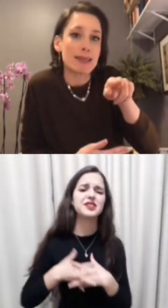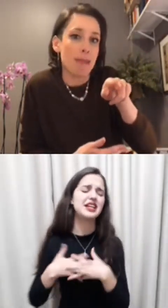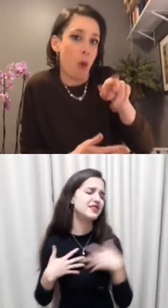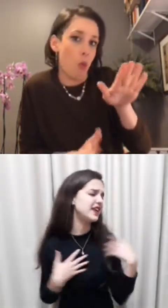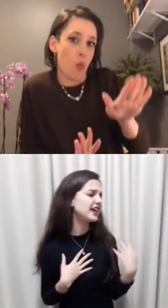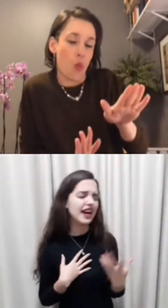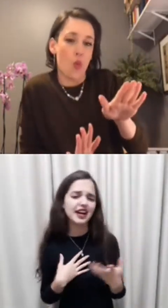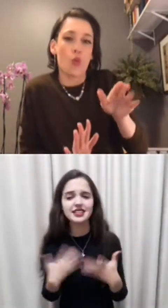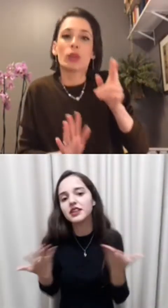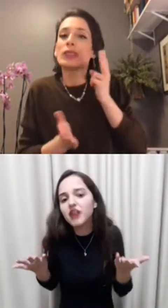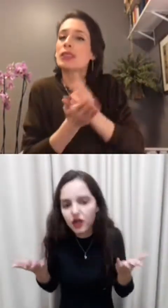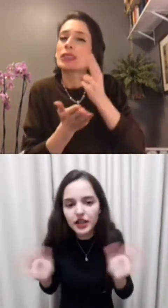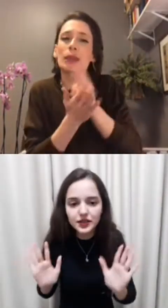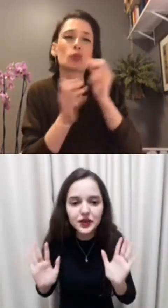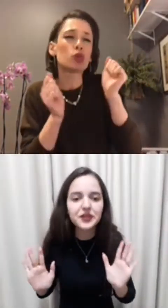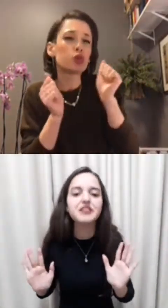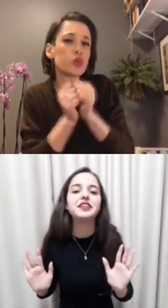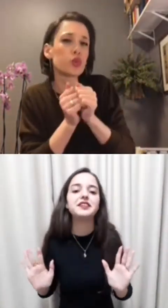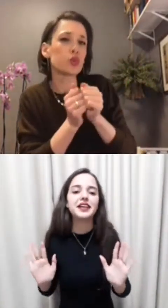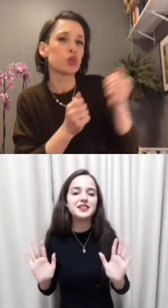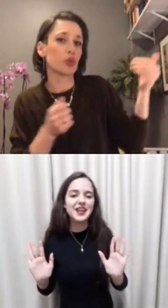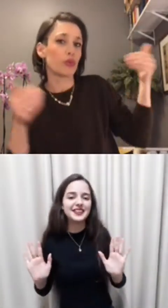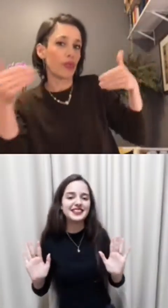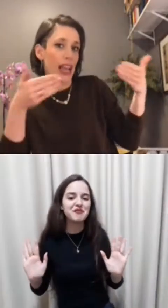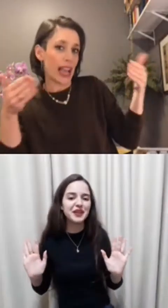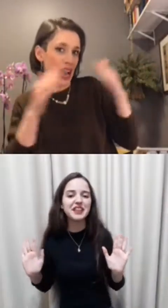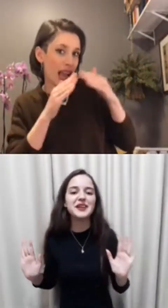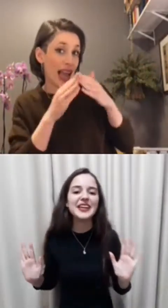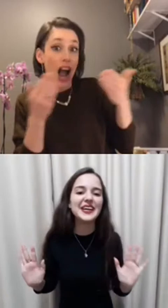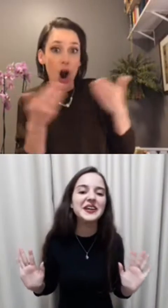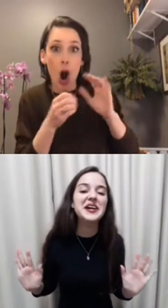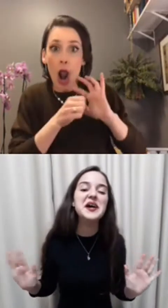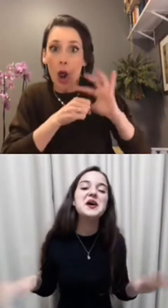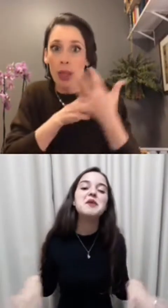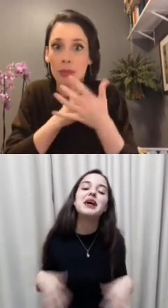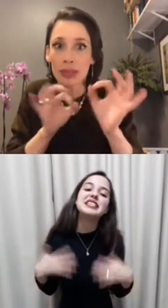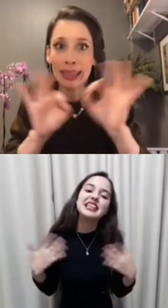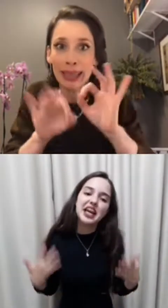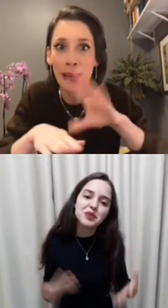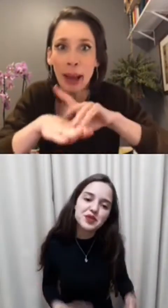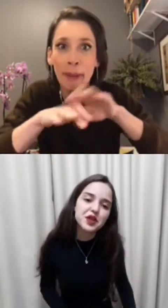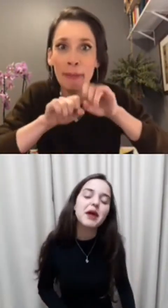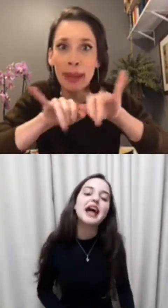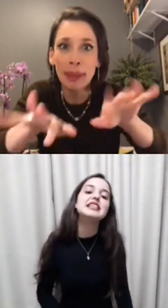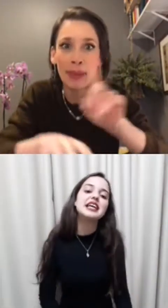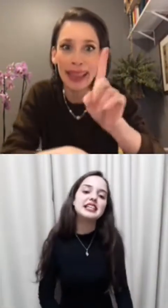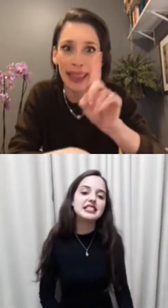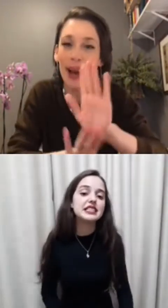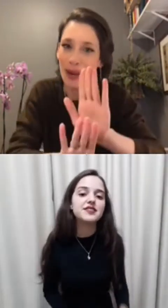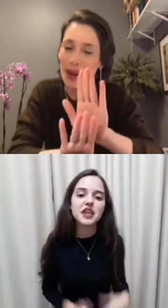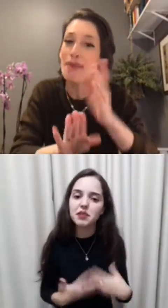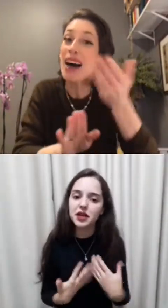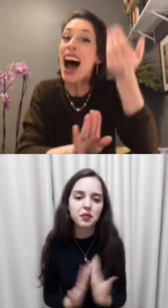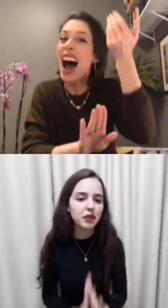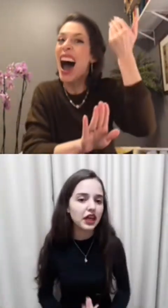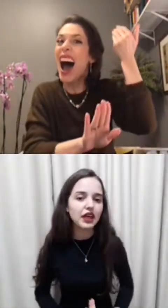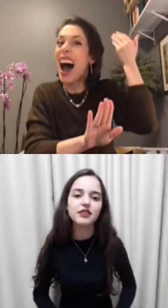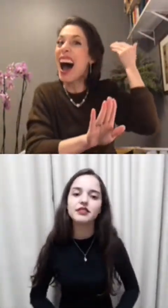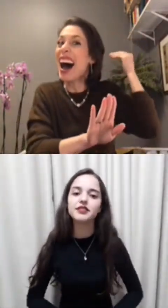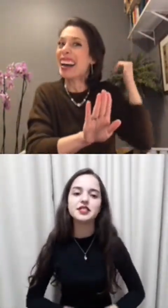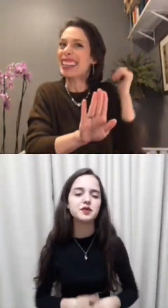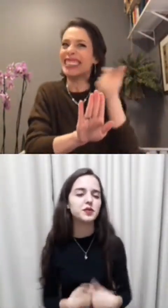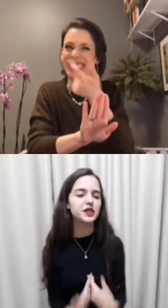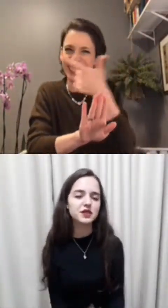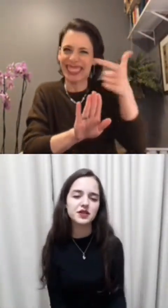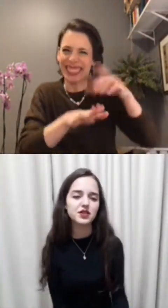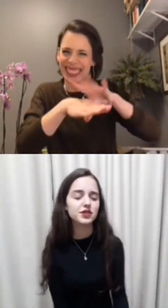juntos, eles vêm em casa. Não agora no coronavírus, tá, gente? Na pandemia, não. Mas em tempos normais, eles estão sempre comigo,